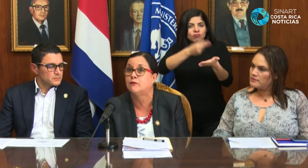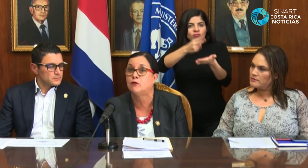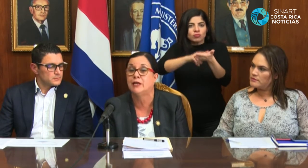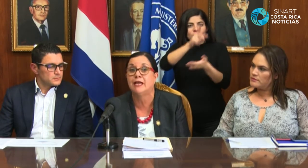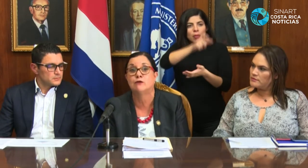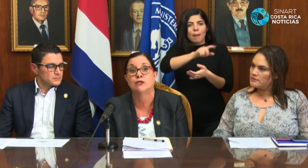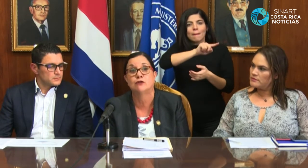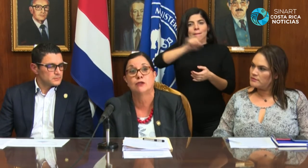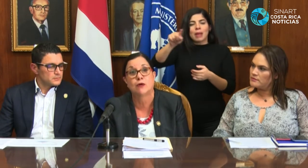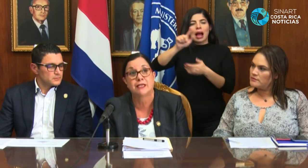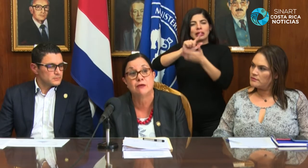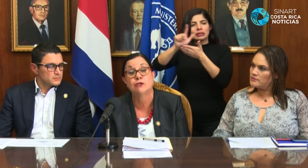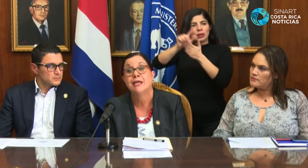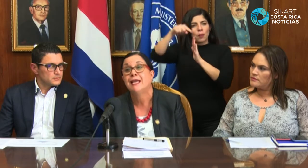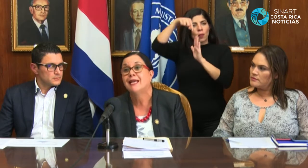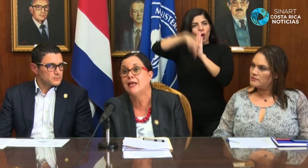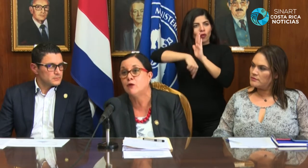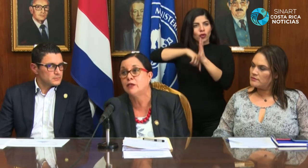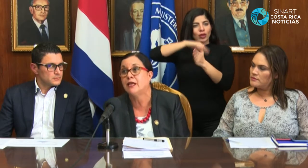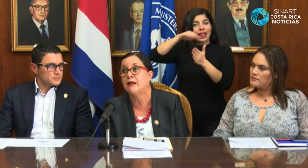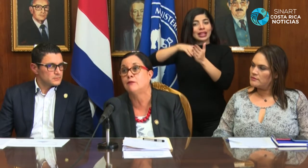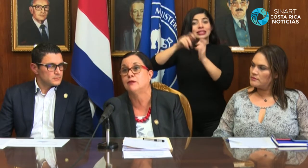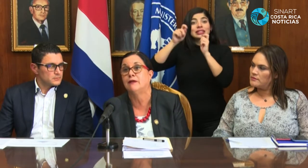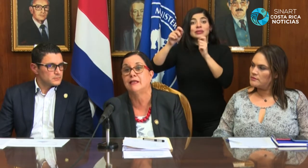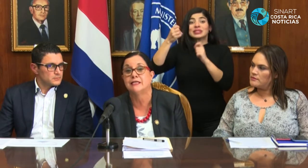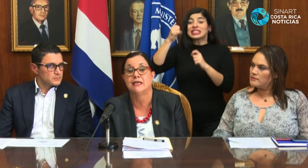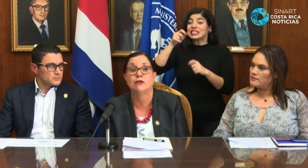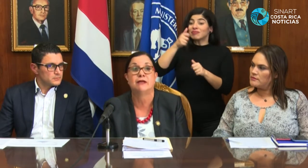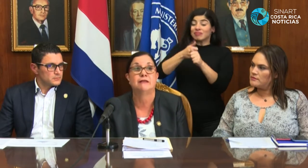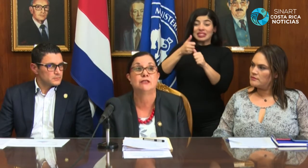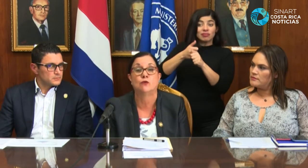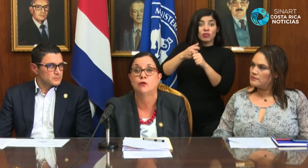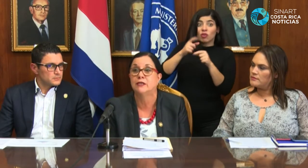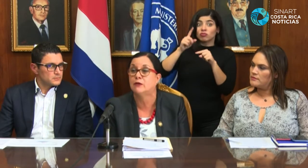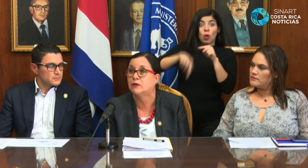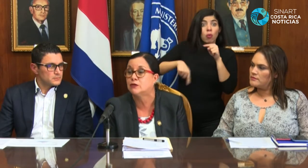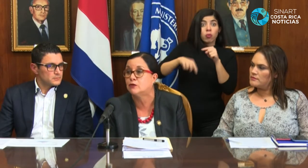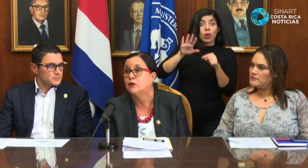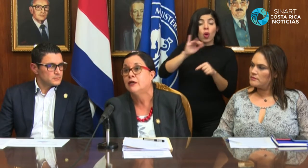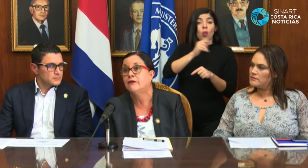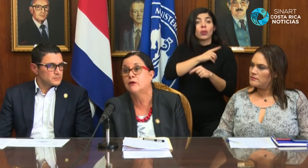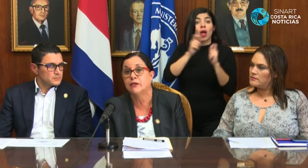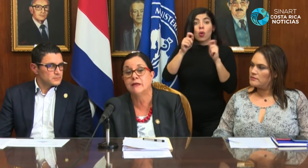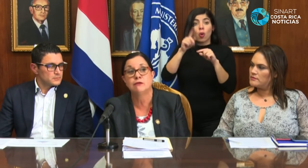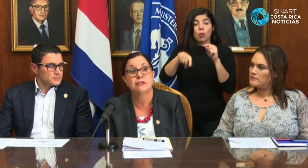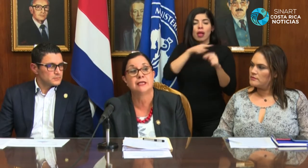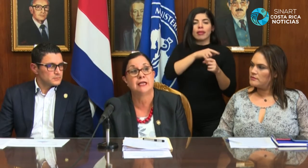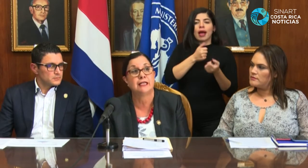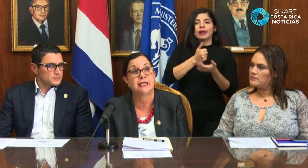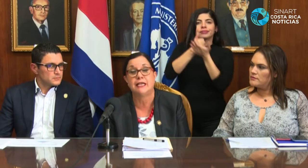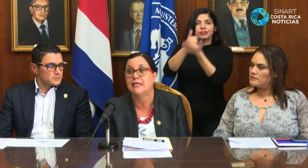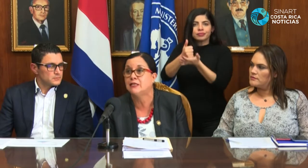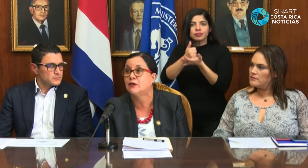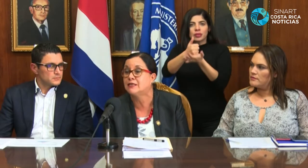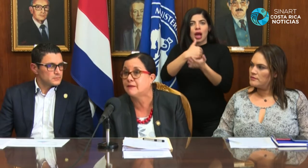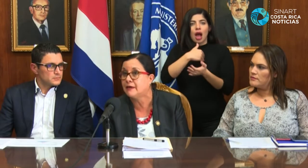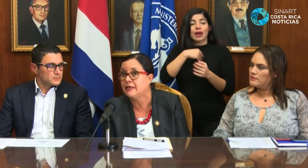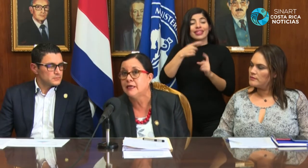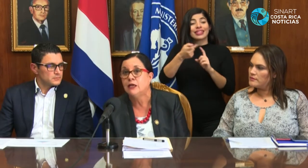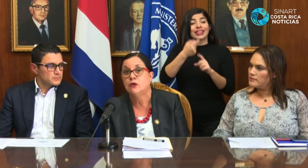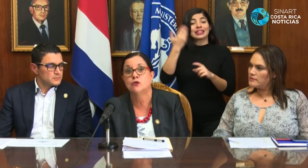limpieza profunda en los centros educativos que no tienen la posibilidad de hacerlo a través de sus juntas de educación. Recordemos que desde el inicio